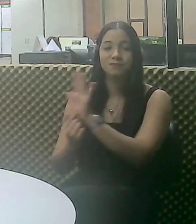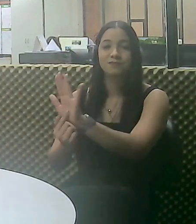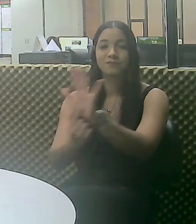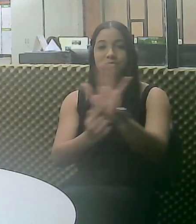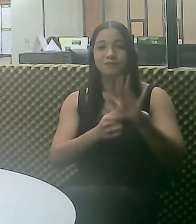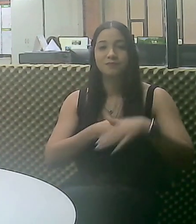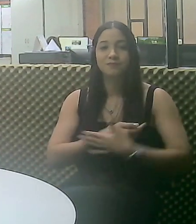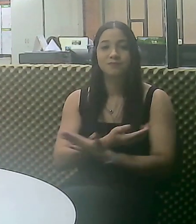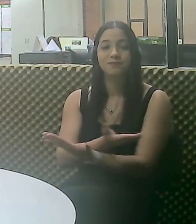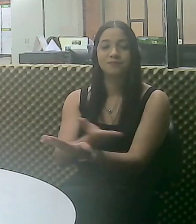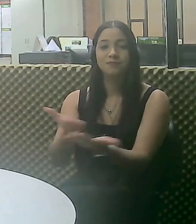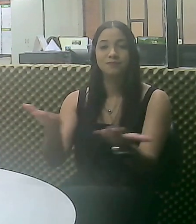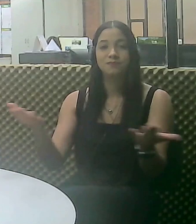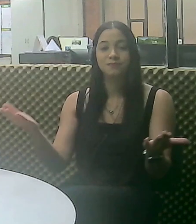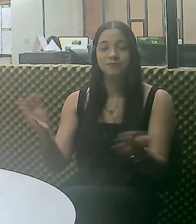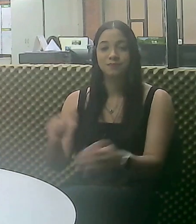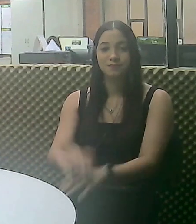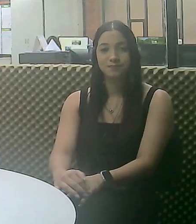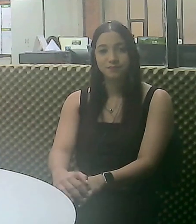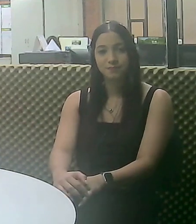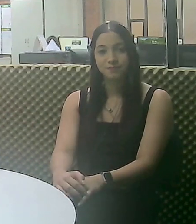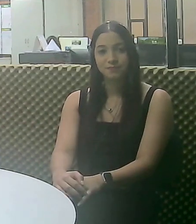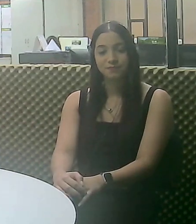Uberlândia no ar pra você.